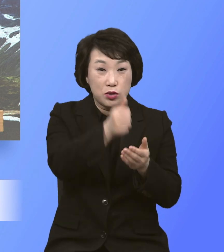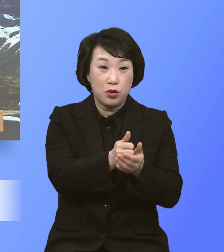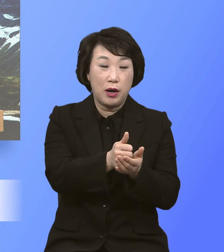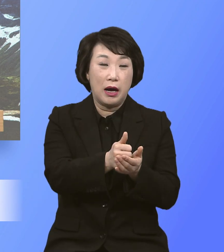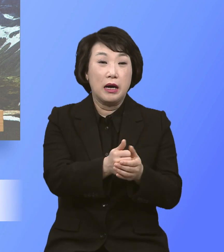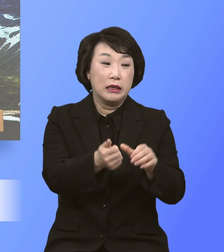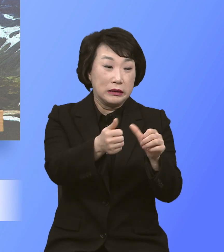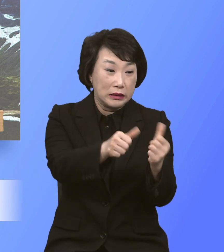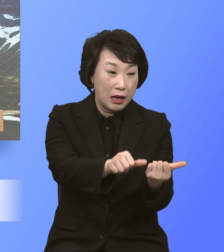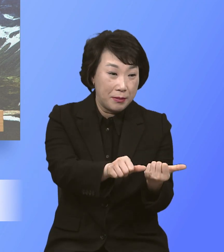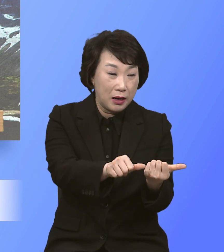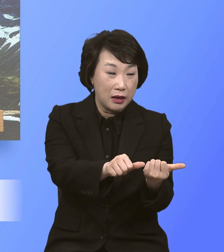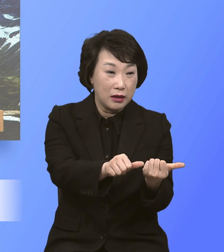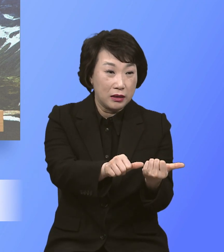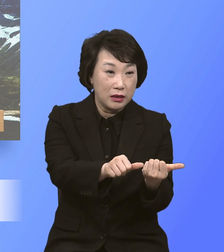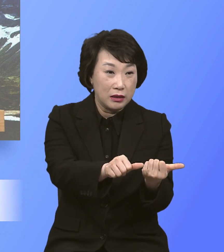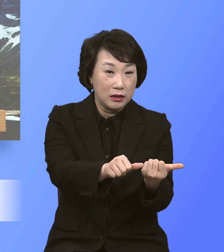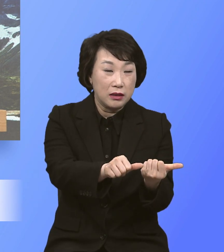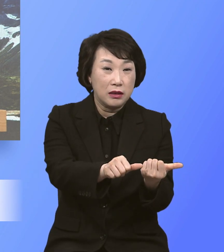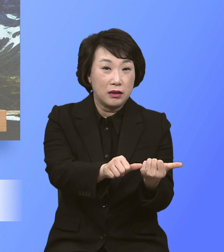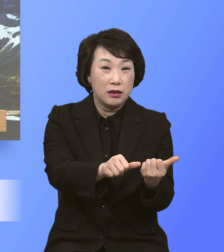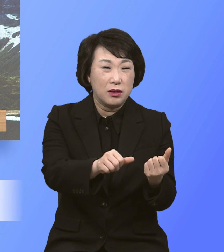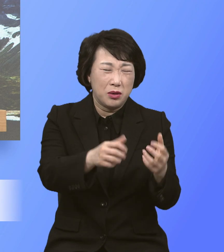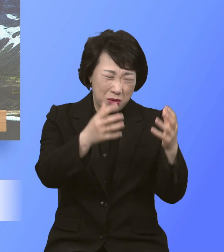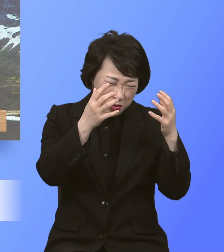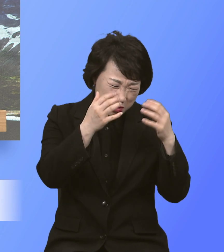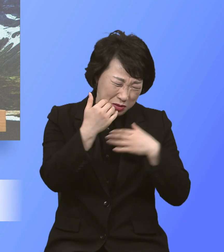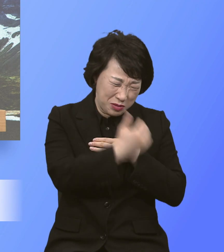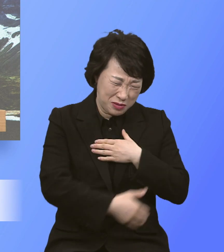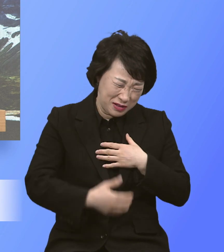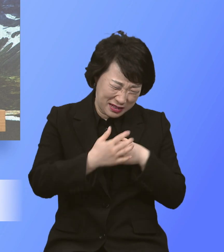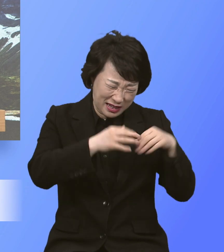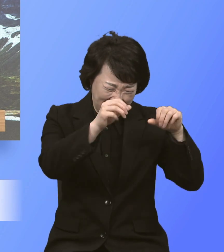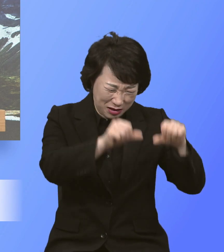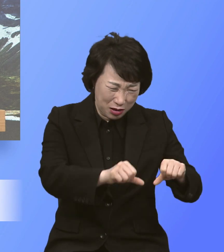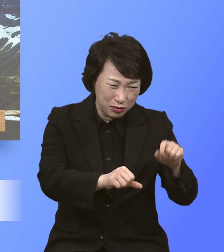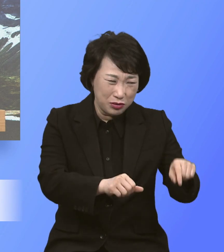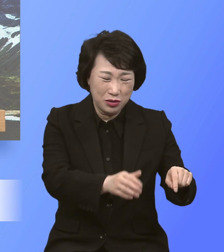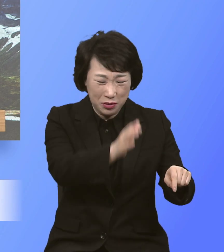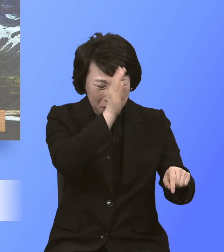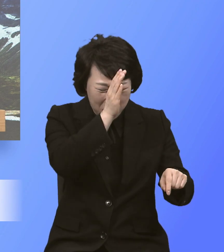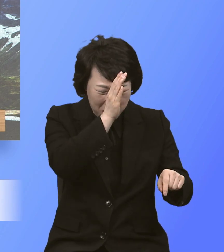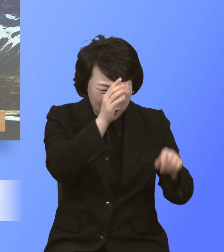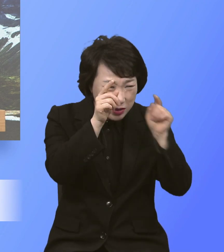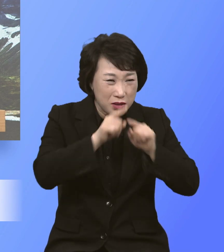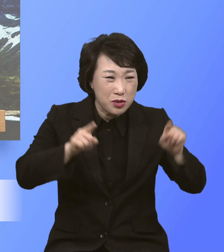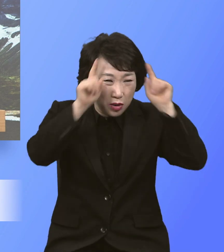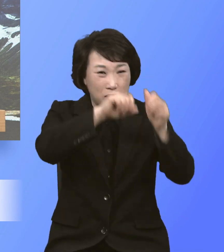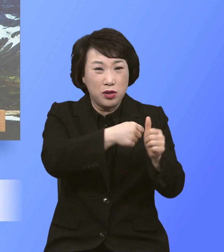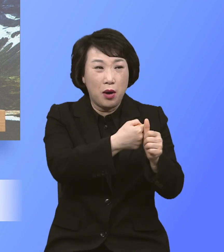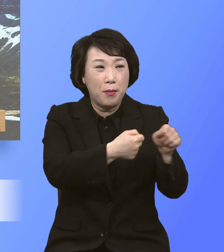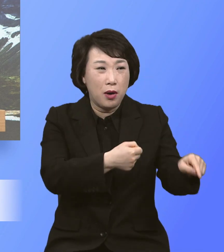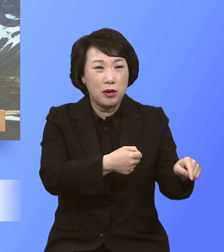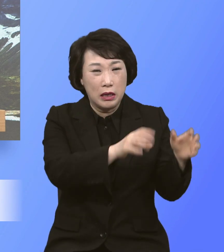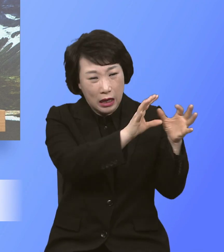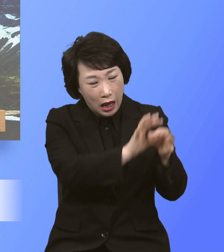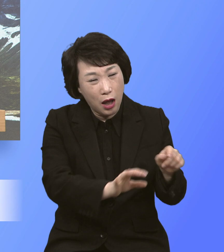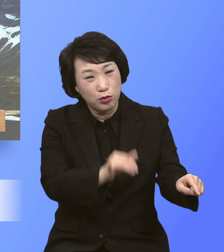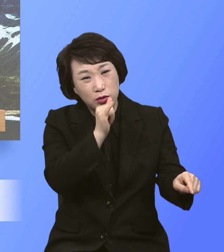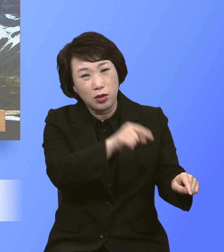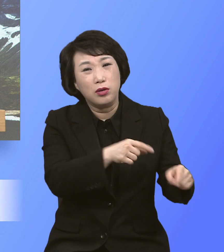죄와 사망과 그리고 온갖 육신의 저주와 질병과 지옥의 형벌에